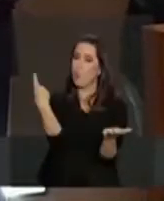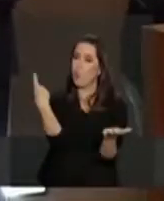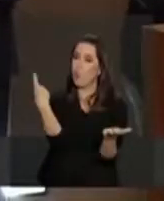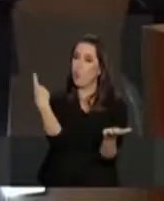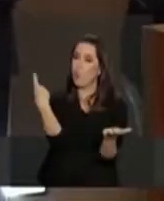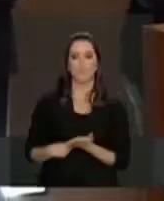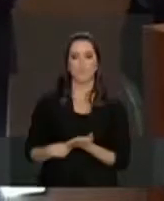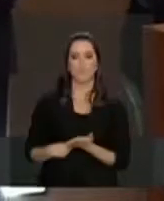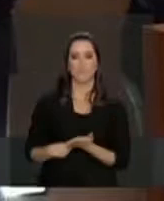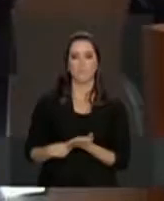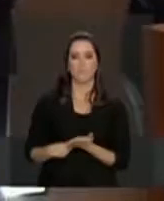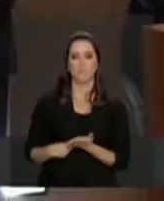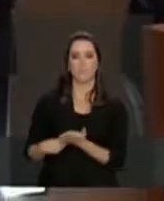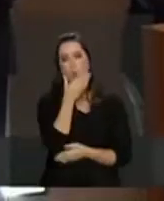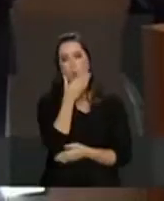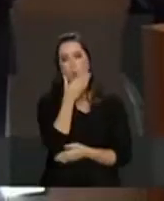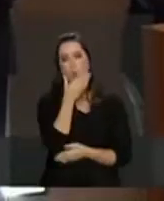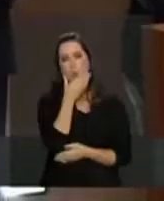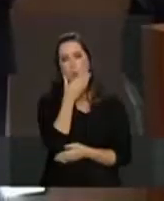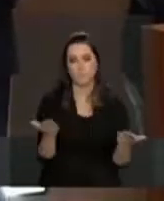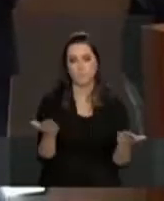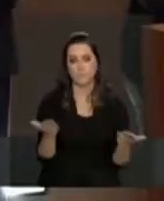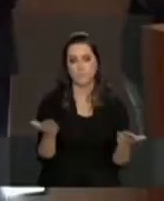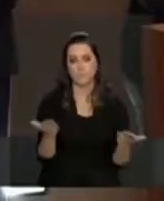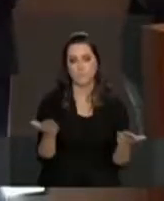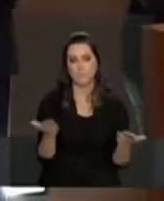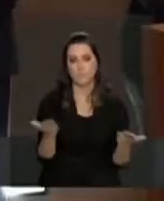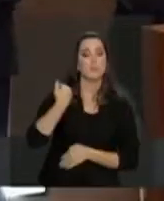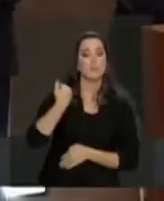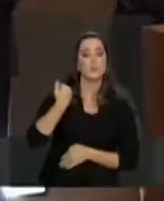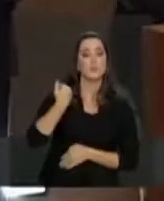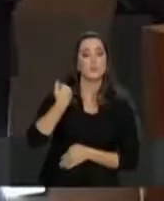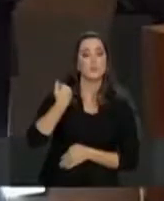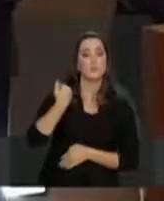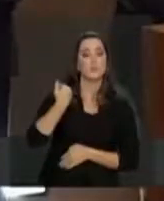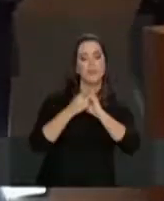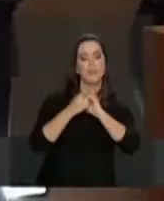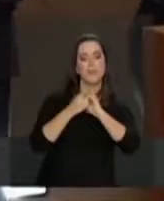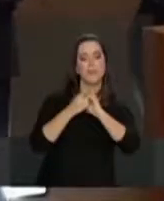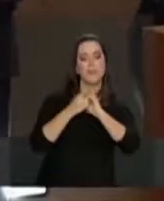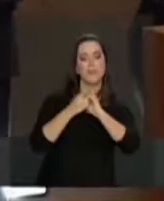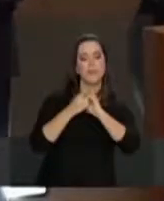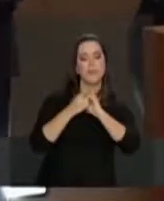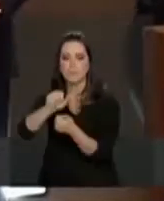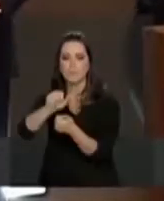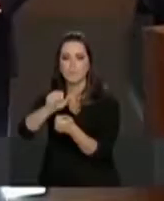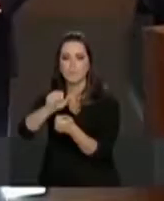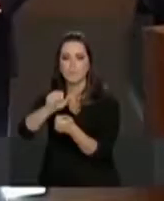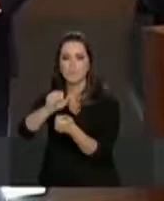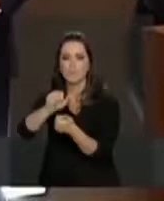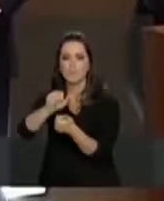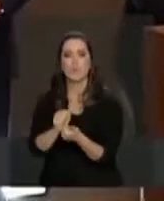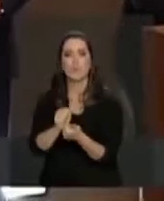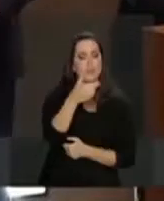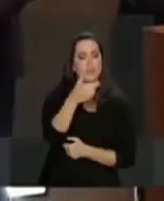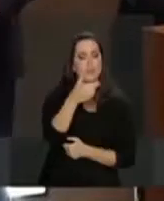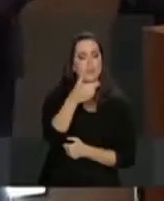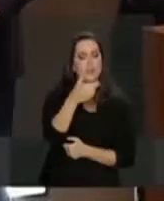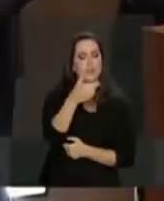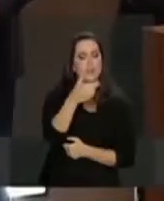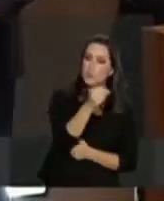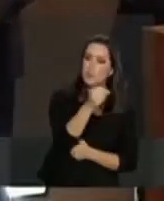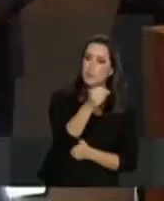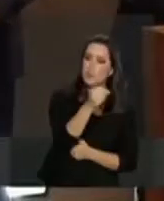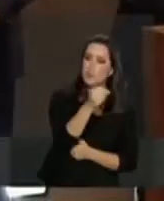nosso compromisso. Senhoras e senhores, somos uma das maiores democracias do mundo. 120